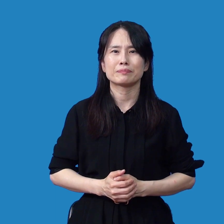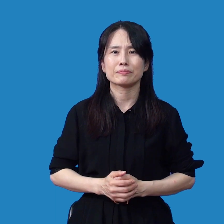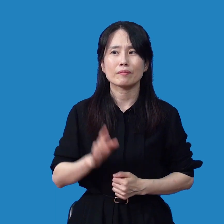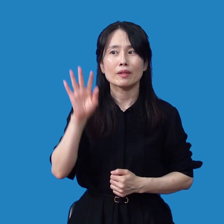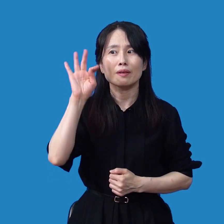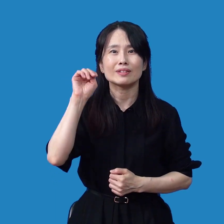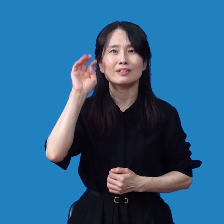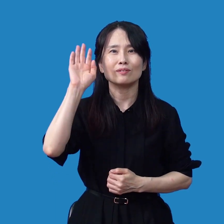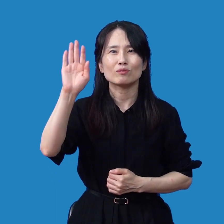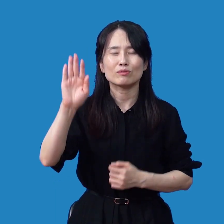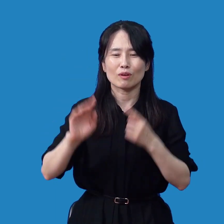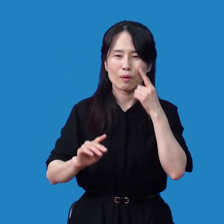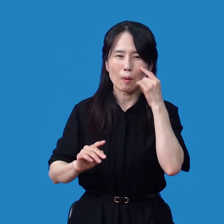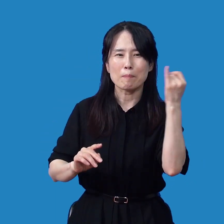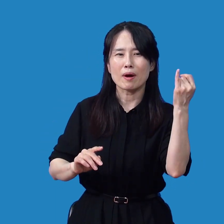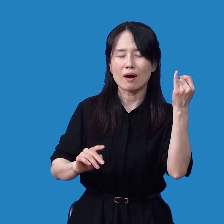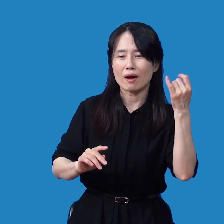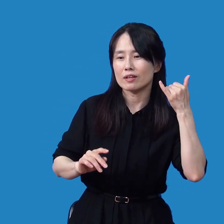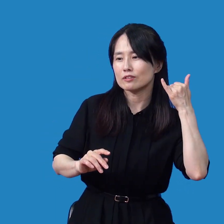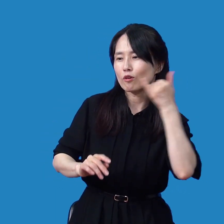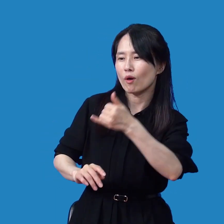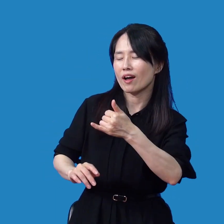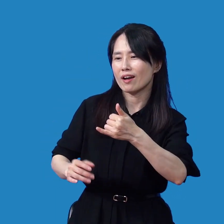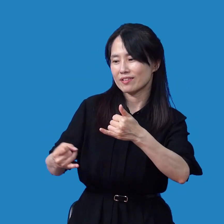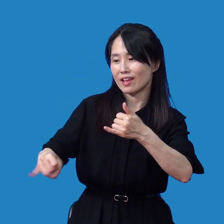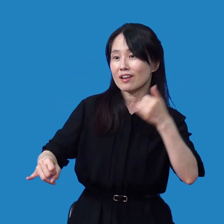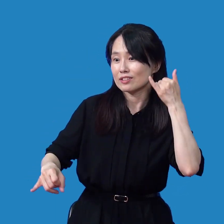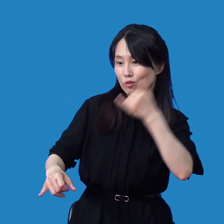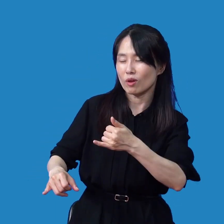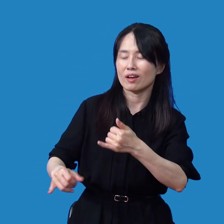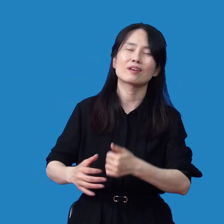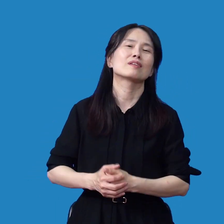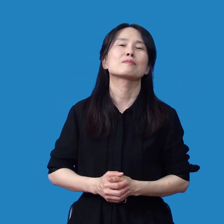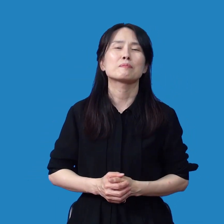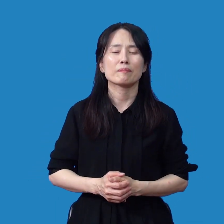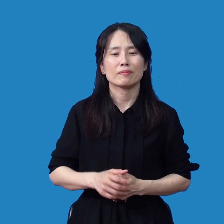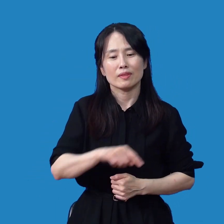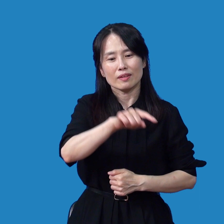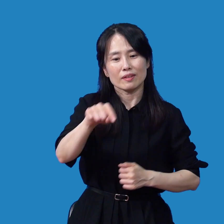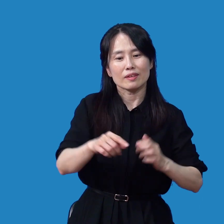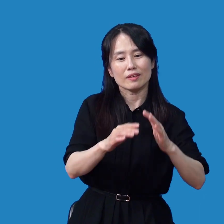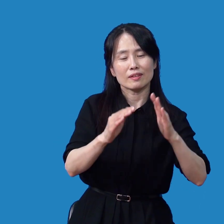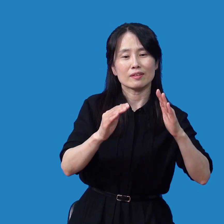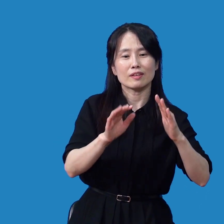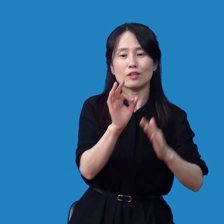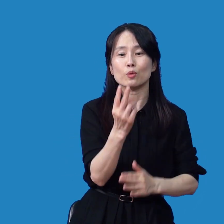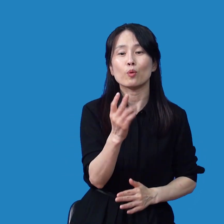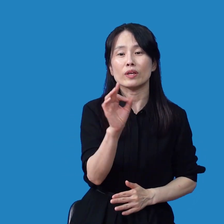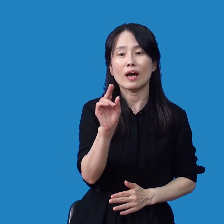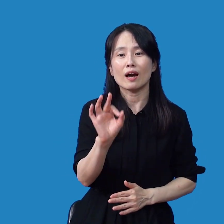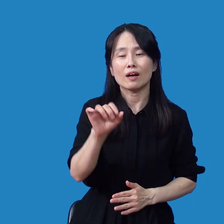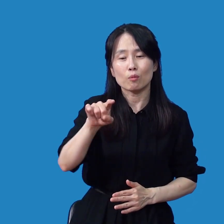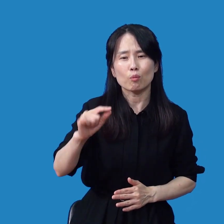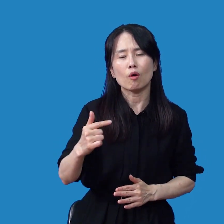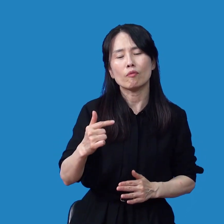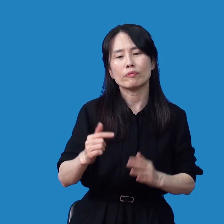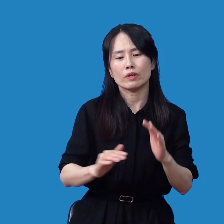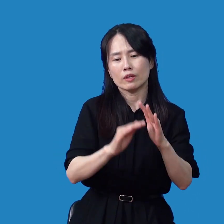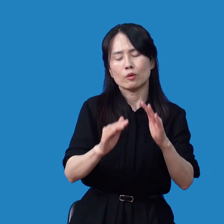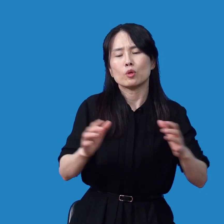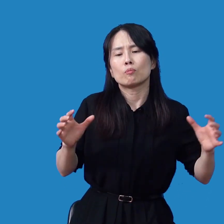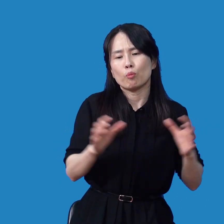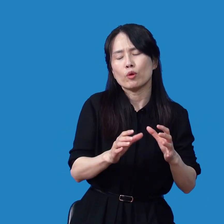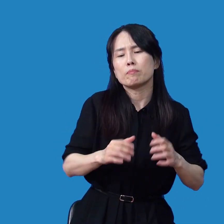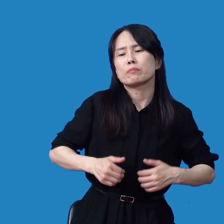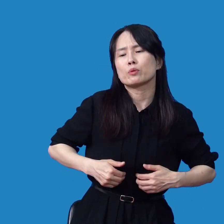며칠 후에 엄마에게서 전화가 왔습니다. 요양원 식구들과 함께 모임을 갖기로 했는데 간식이 좀